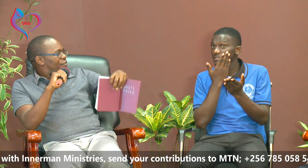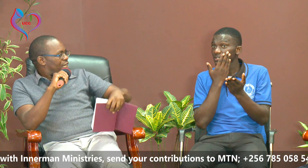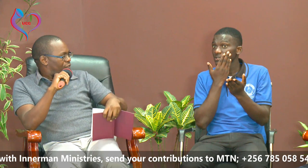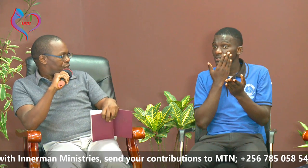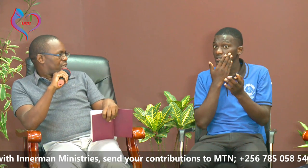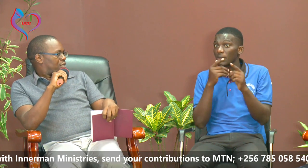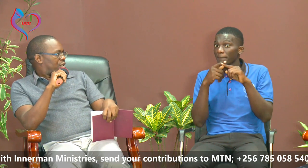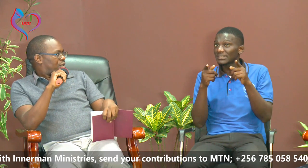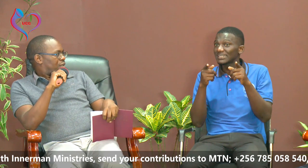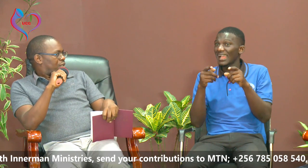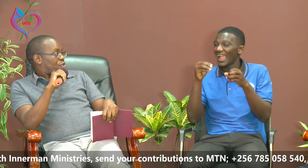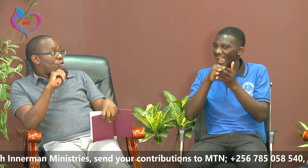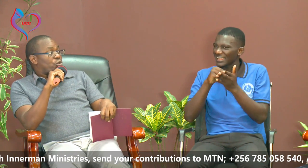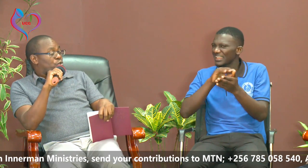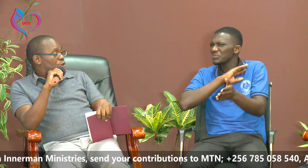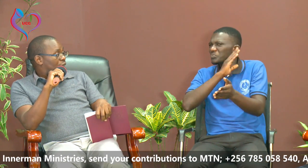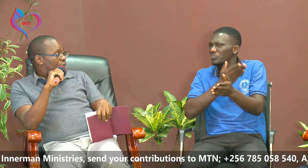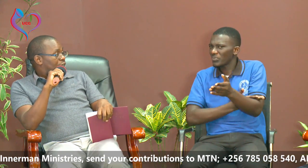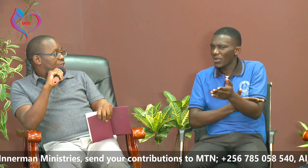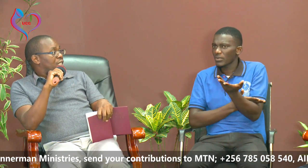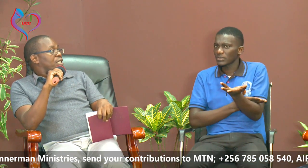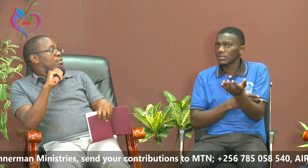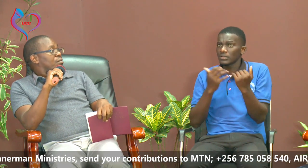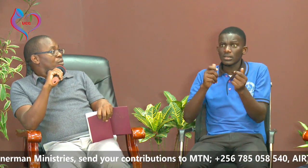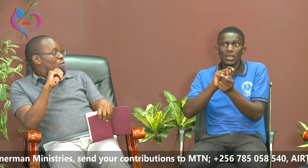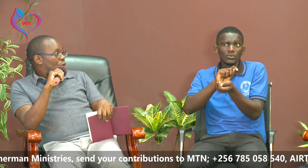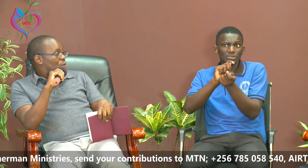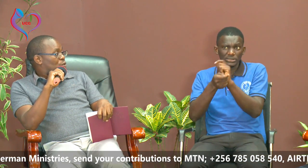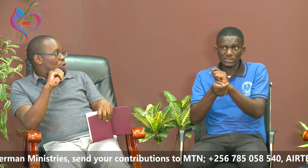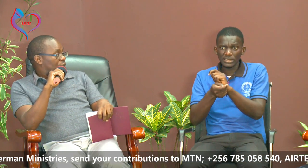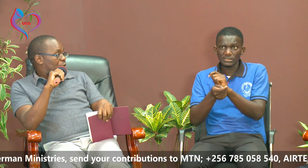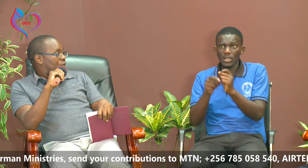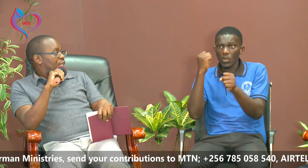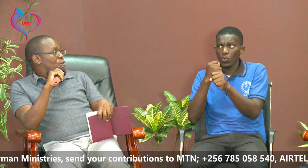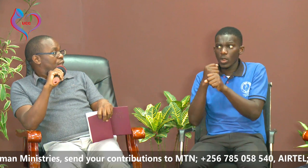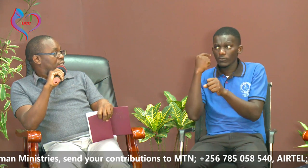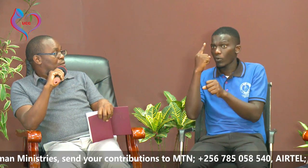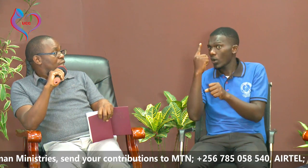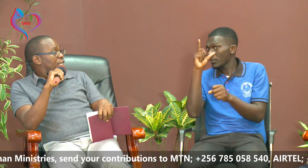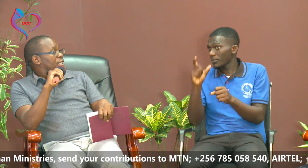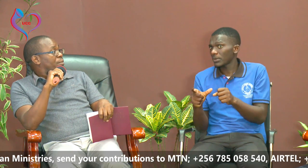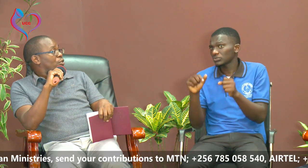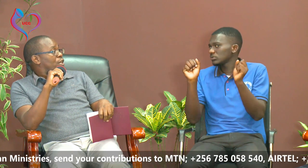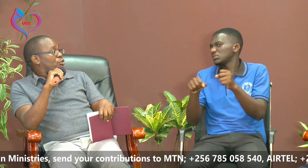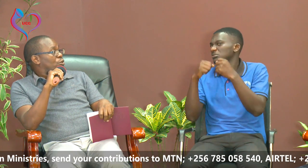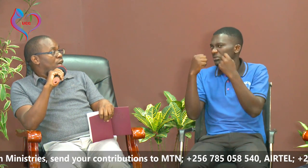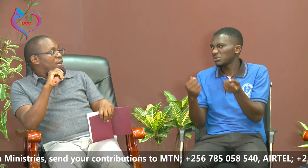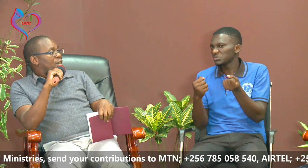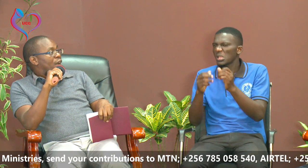even effort. So okuchuka si mulimu gwa muntu omwera buli aye wana nti nange nasaba nnyo ne nchuka